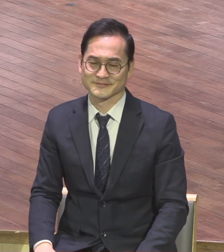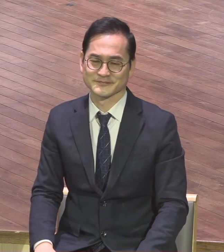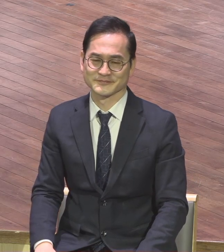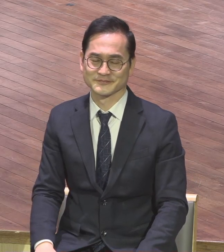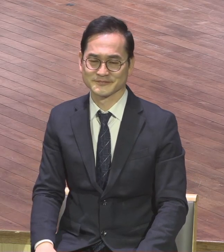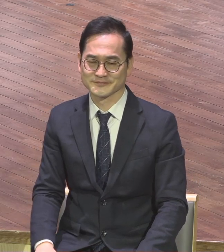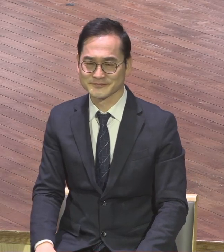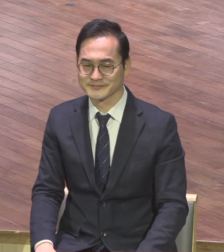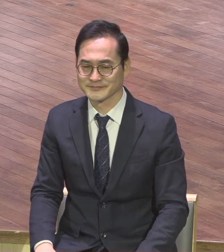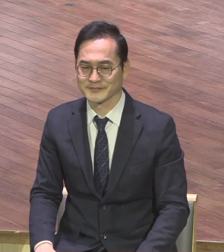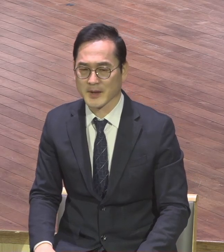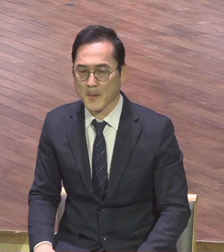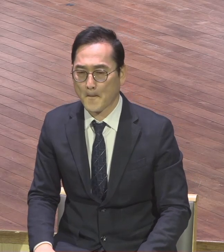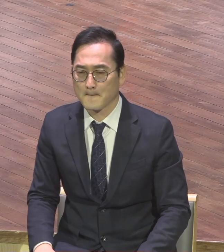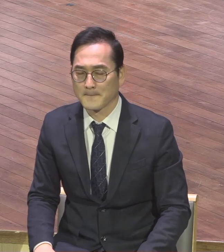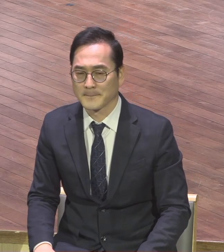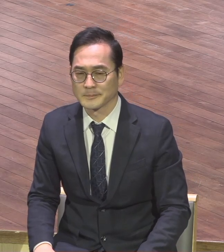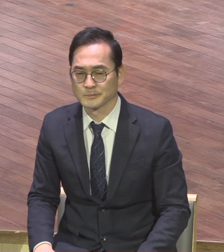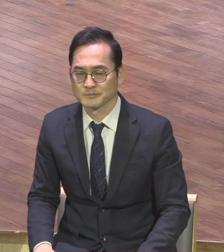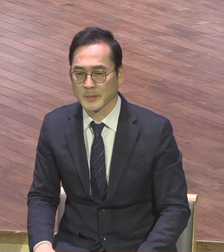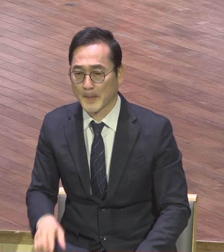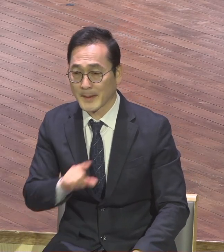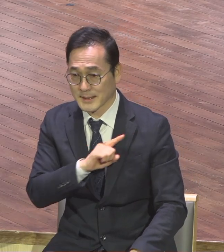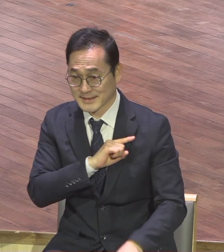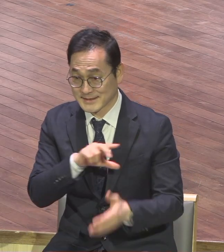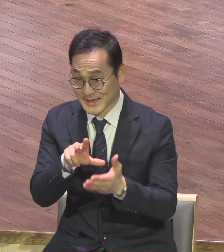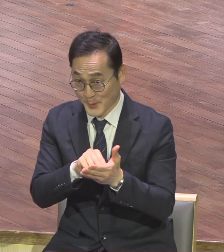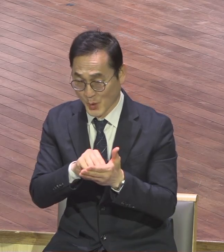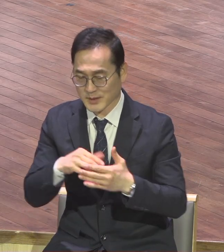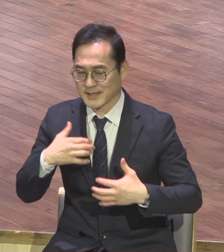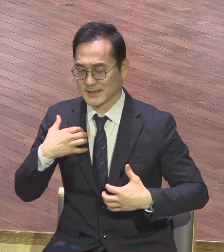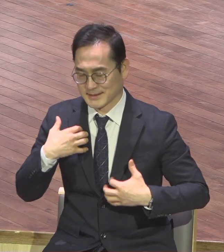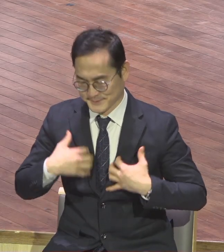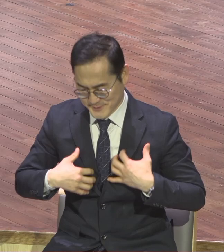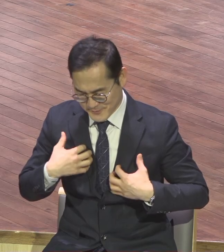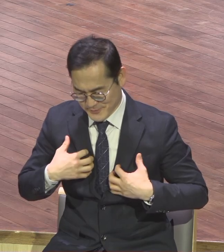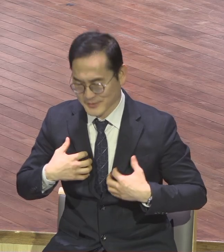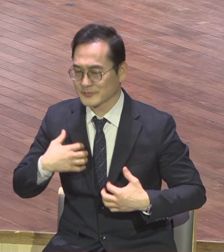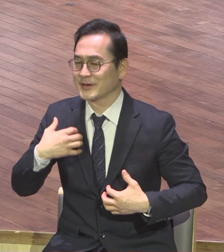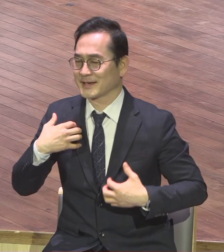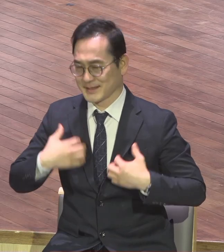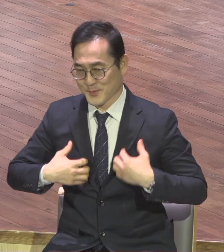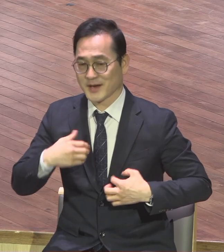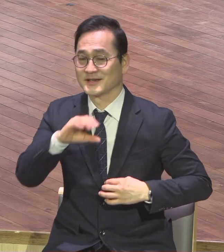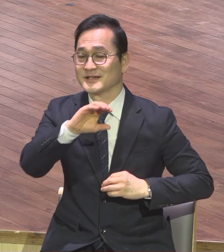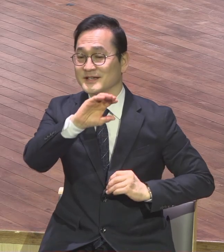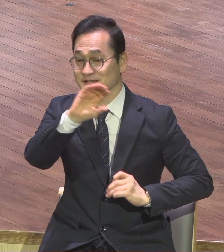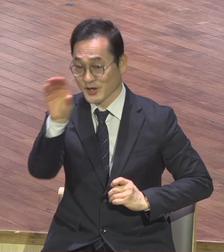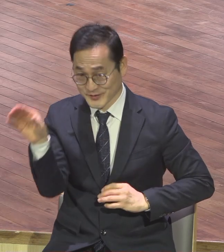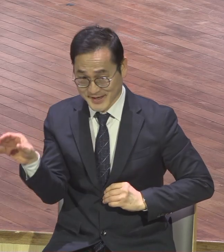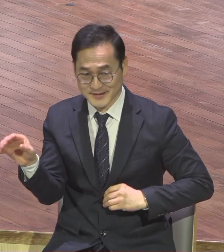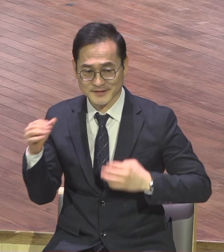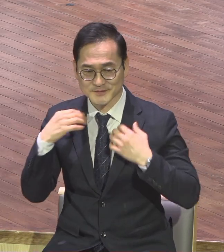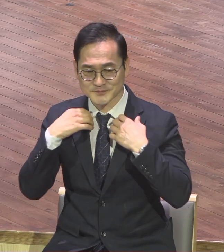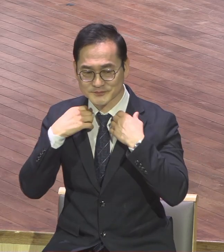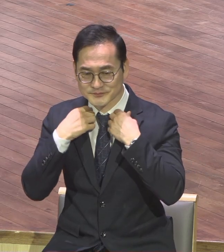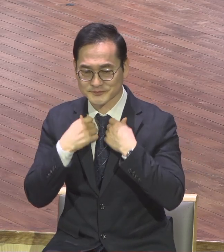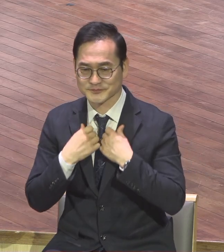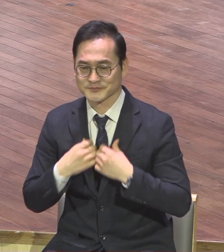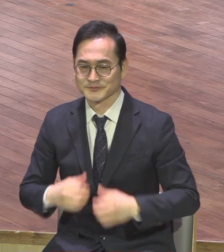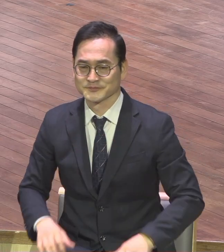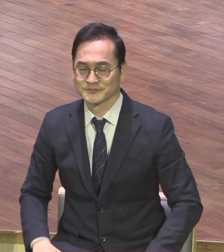여러분의 말씀 가지고 기뻐하고 기뻐하는 성탄이라는 제목으로 말씀을 드립니다. 자,